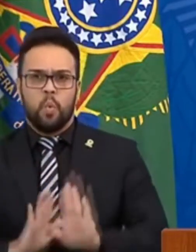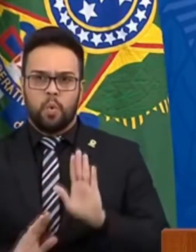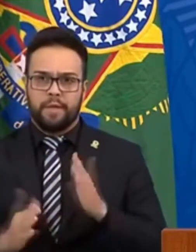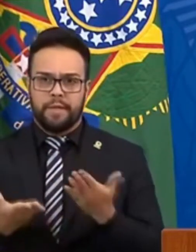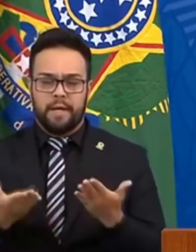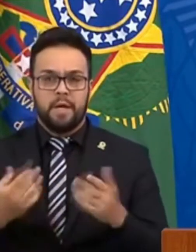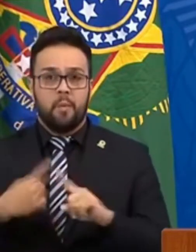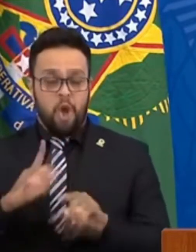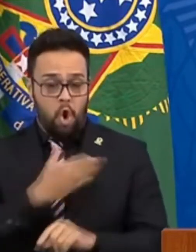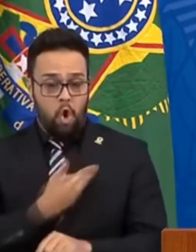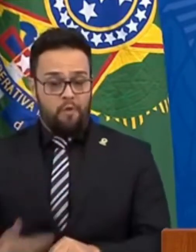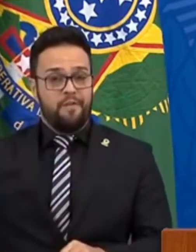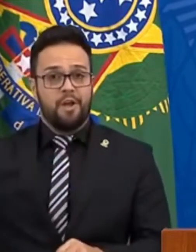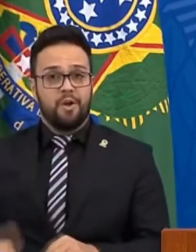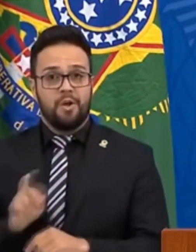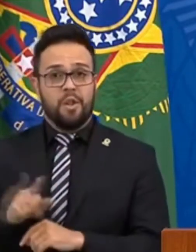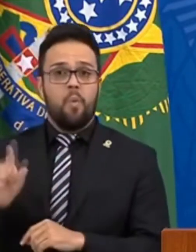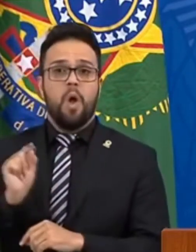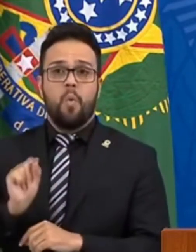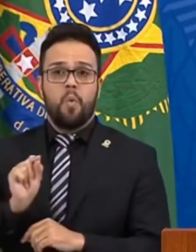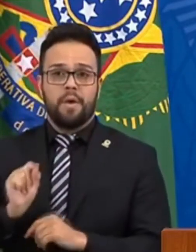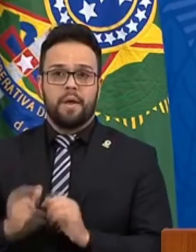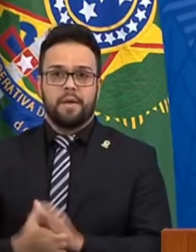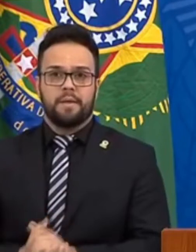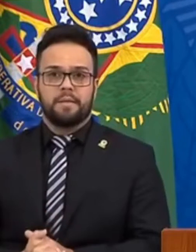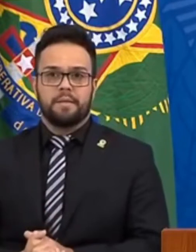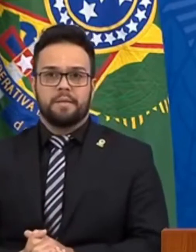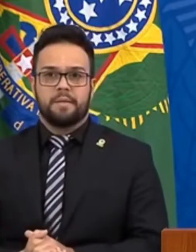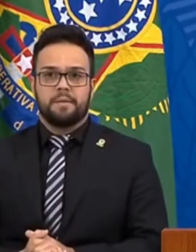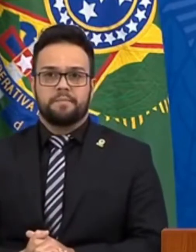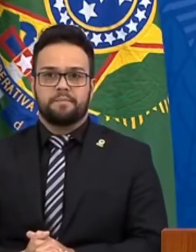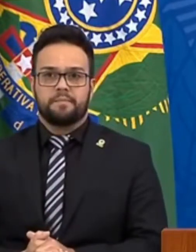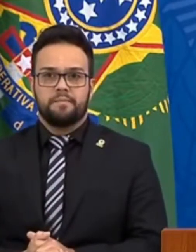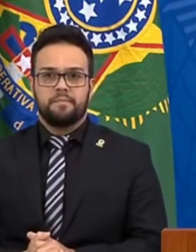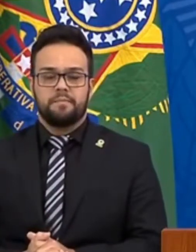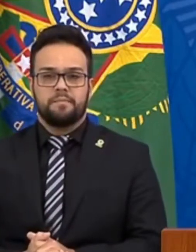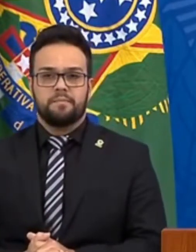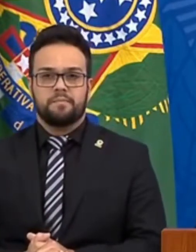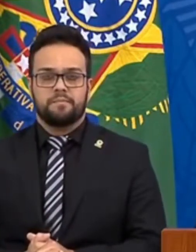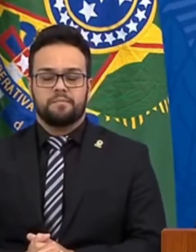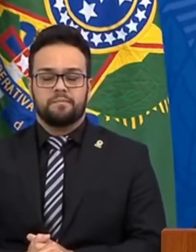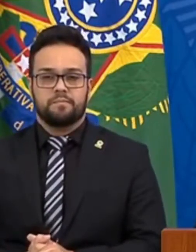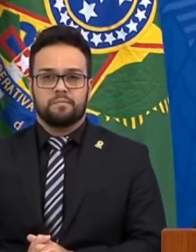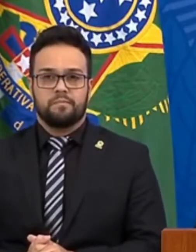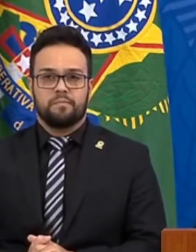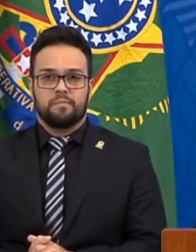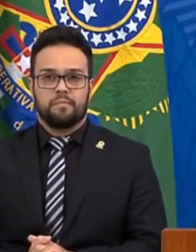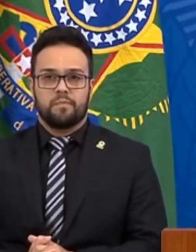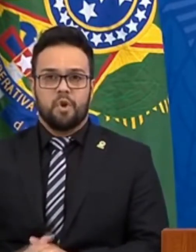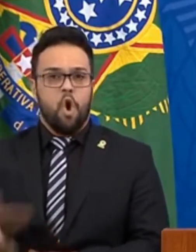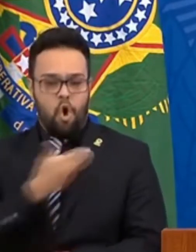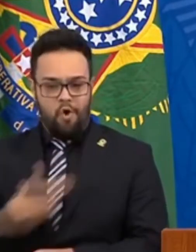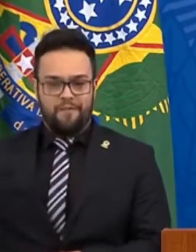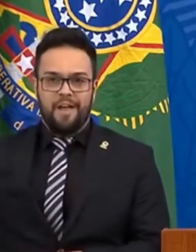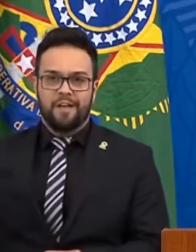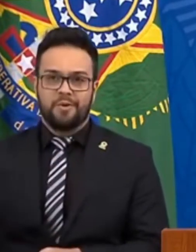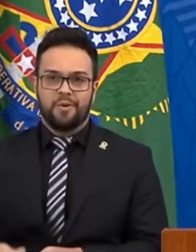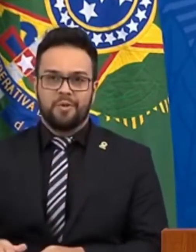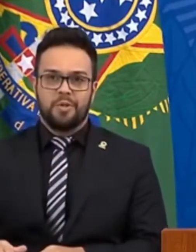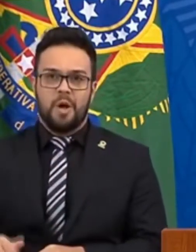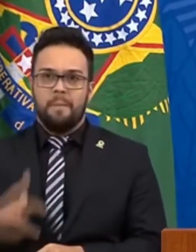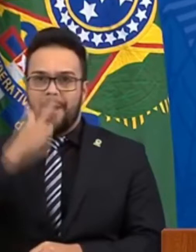há uma fonte oi d socorro a eterna